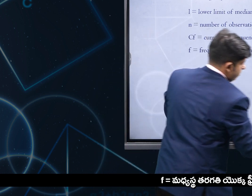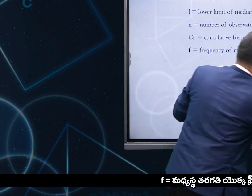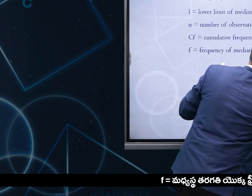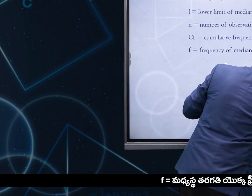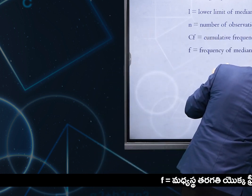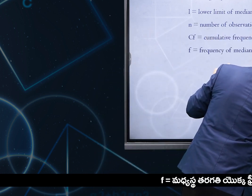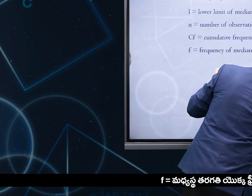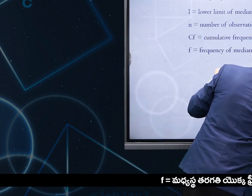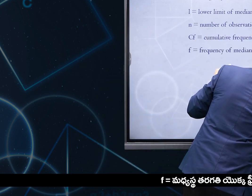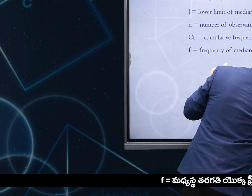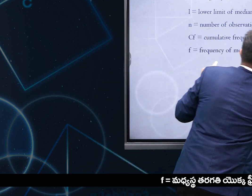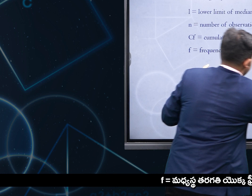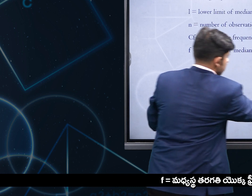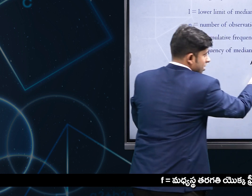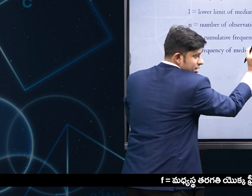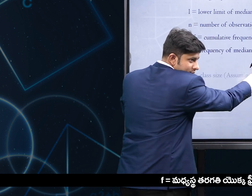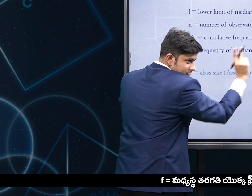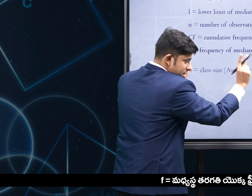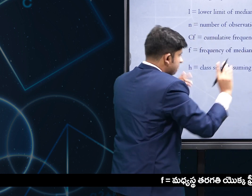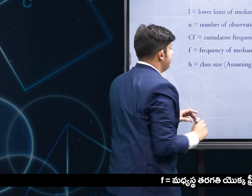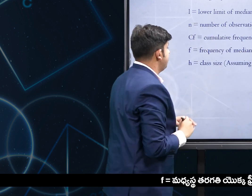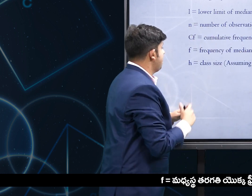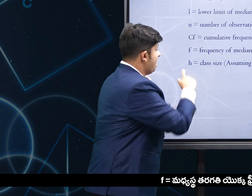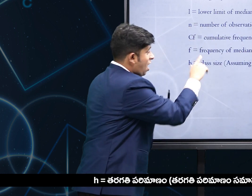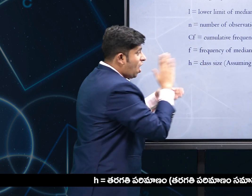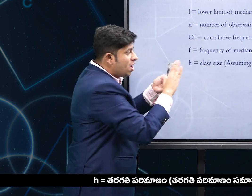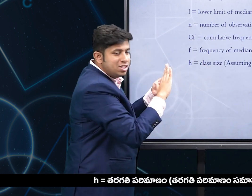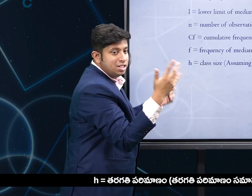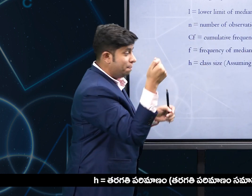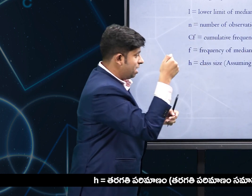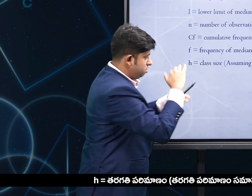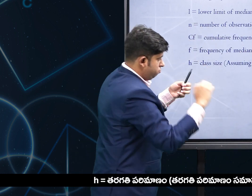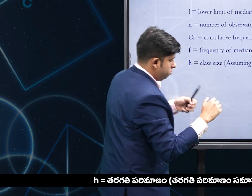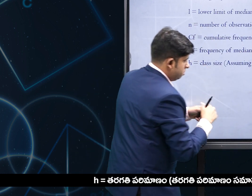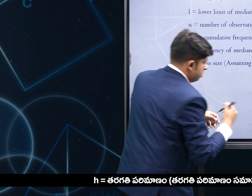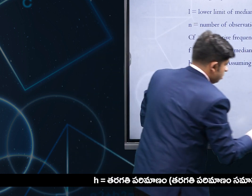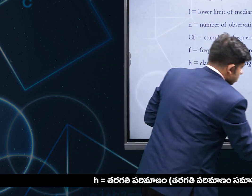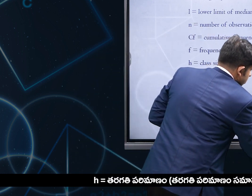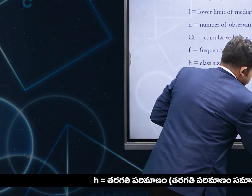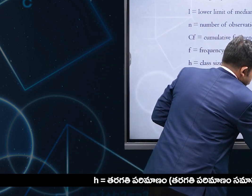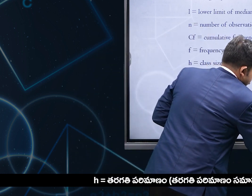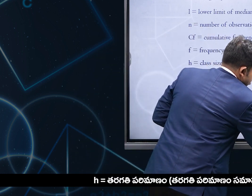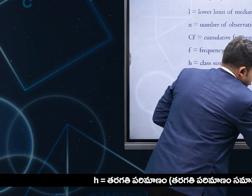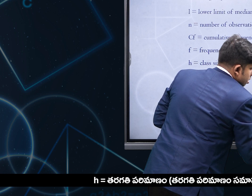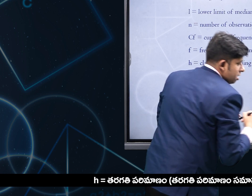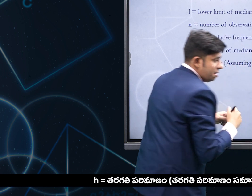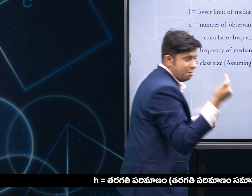తరగతి యొక్క ఫ్రీక్వెన్సీ 20. హెచ్ ఈజ్ ఈక్వల్ టు తరగతి